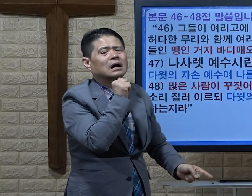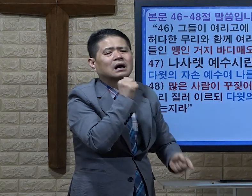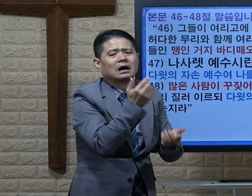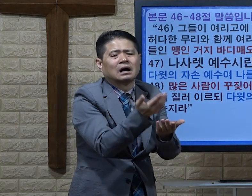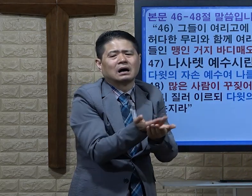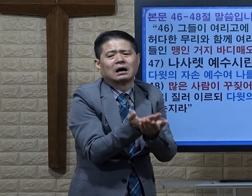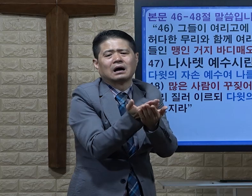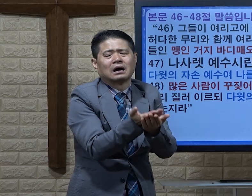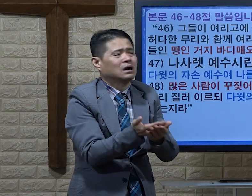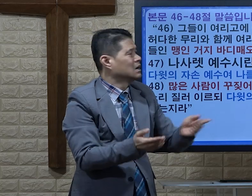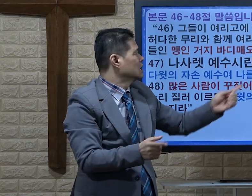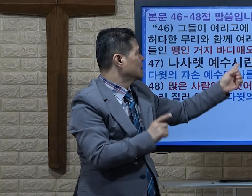맹인 거지가